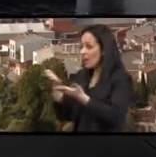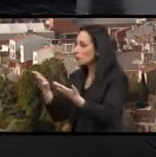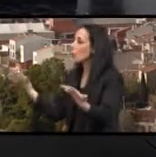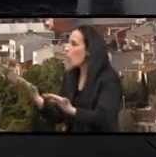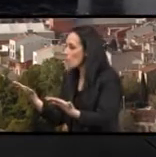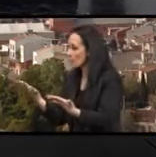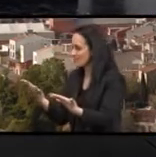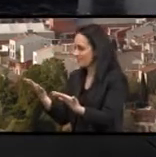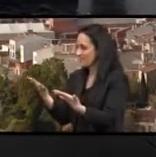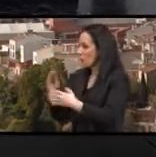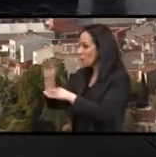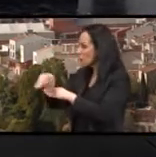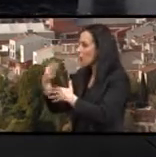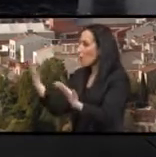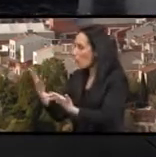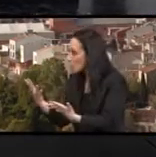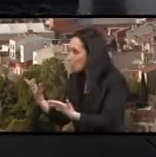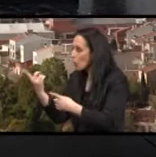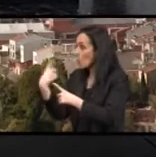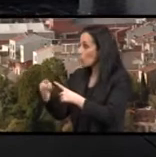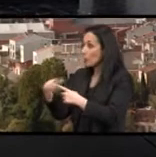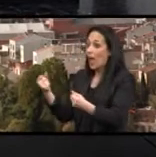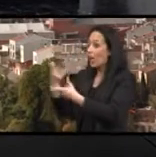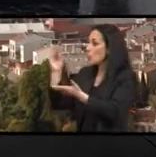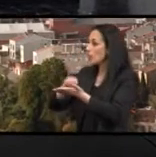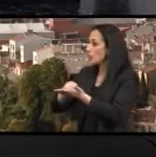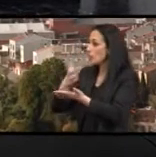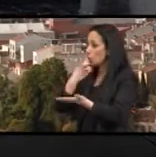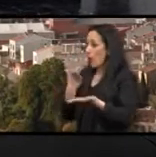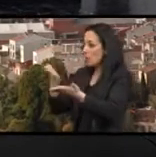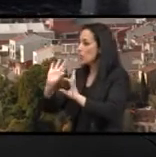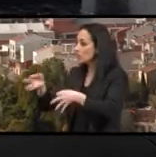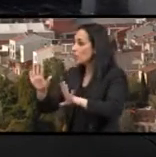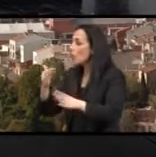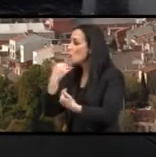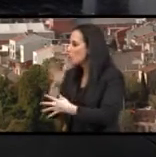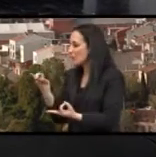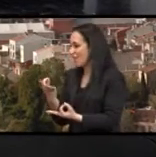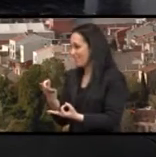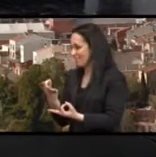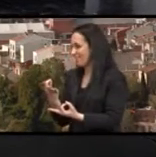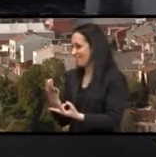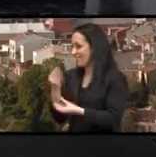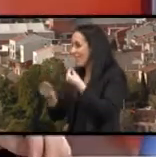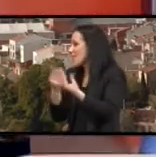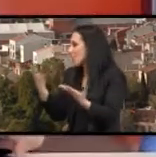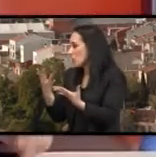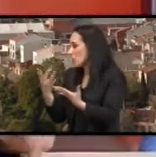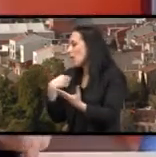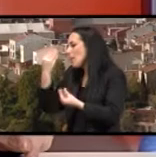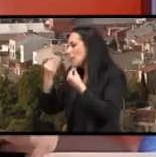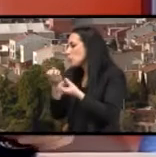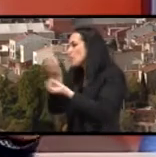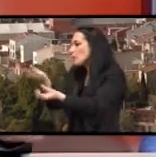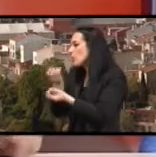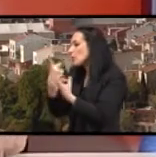actua pues, amb tot el cor, però poder malament, poder ho està fent malament, però no ho sap, llavors falta informació. Ho fa de